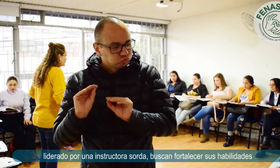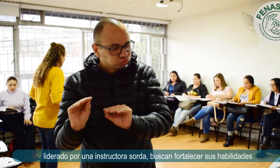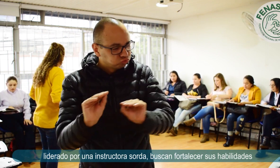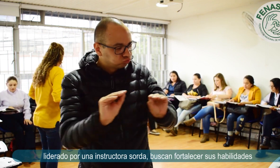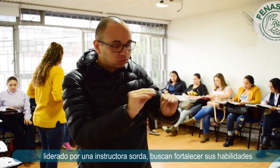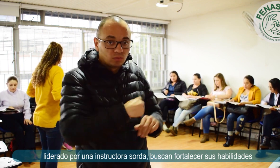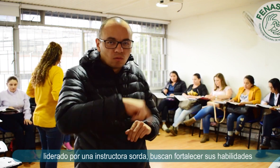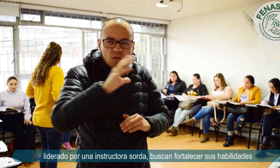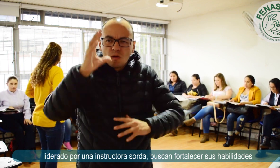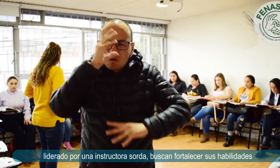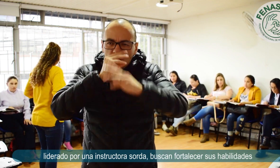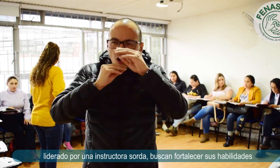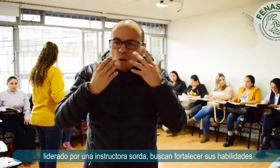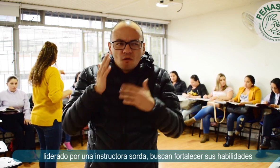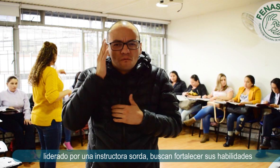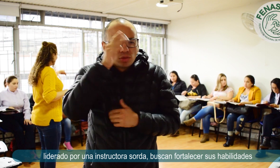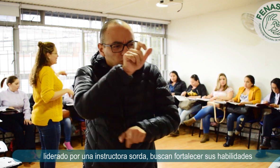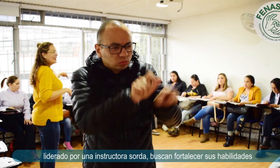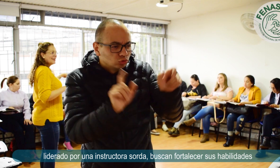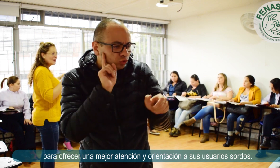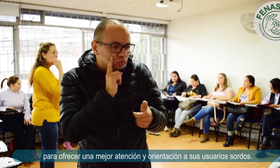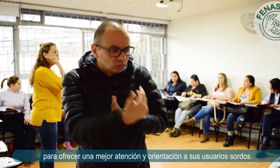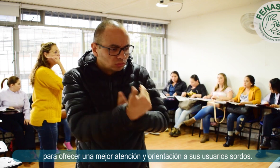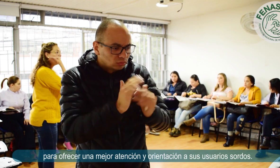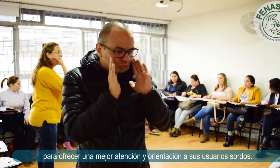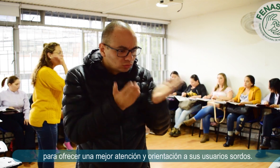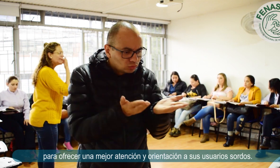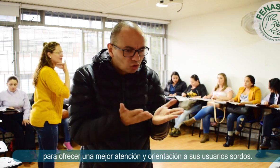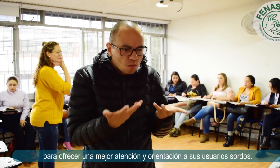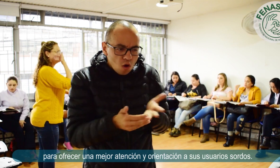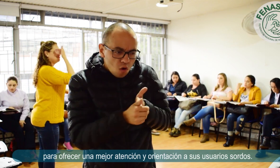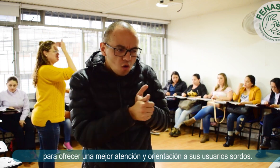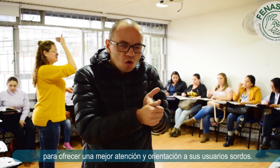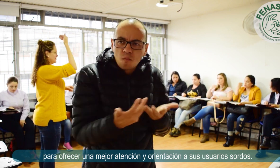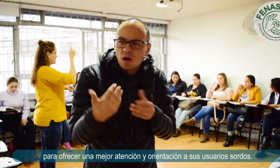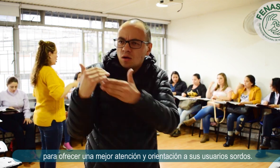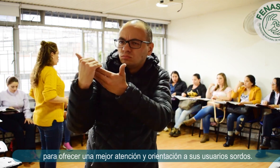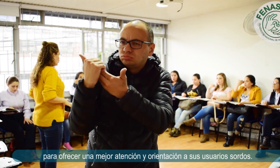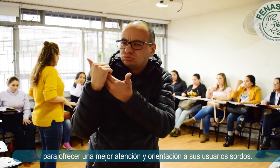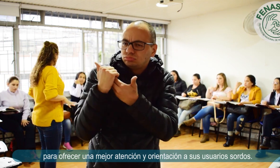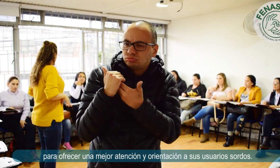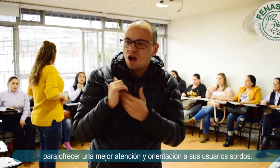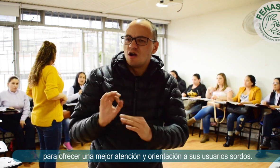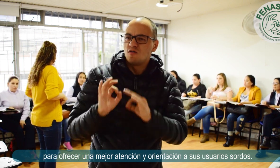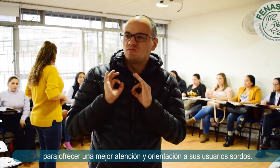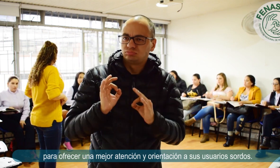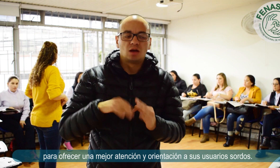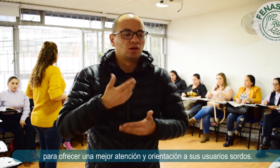Buscan fortalecer sus habilidades para ofrecer una mejor atención y orientación a sus usuarios